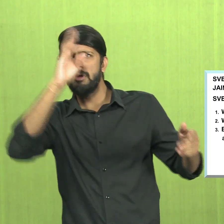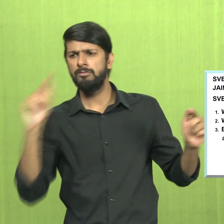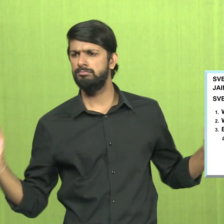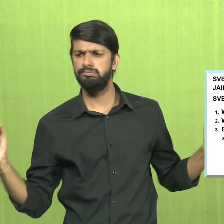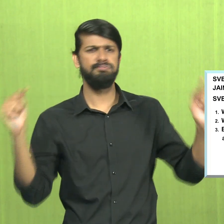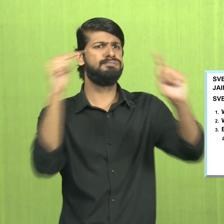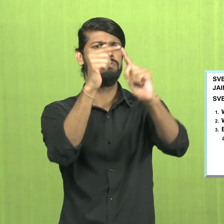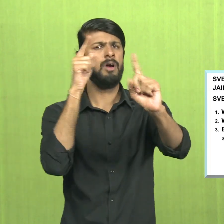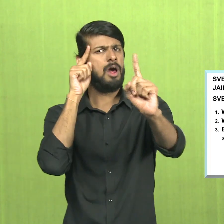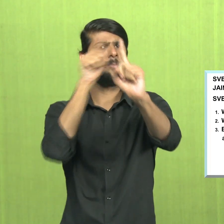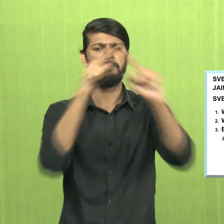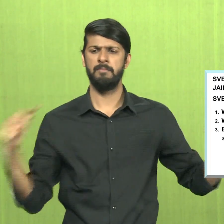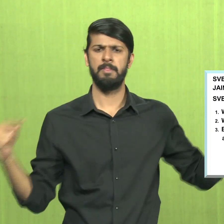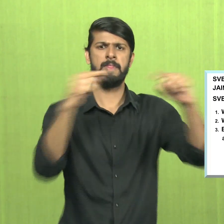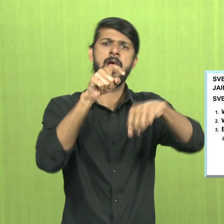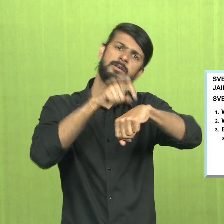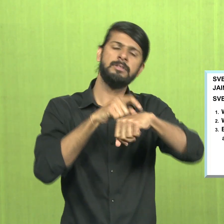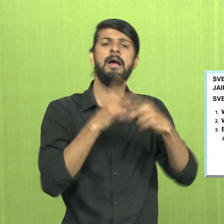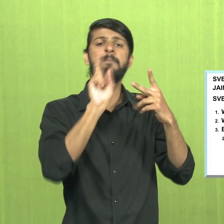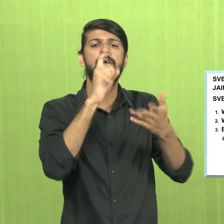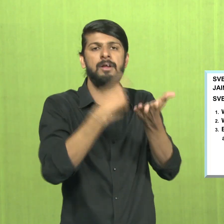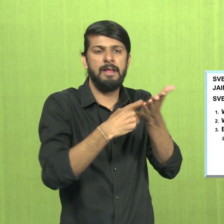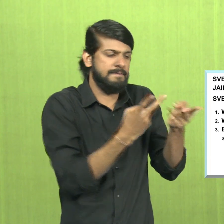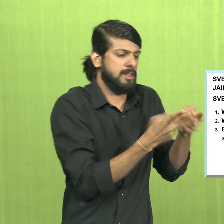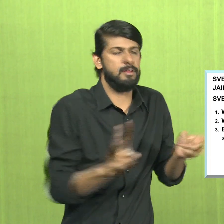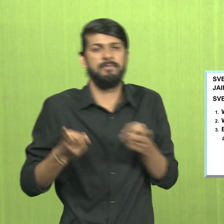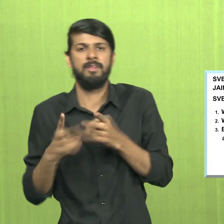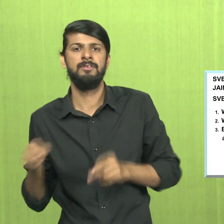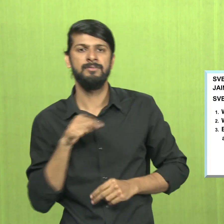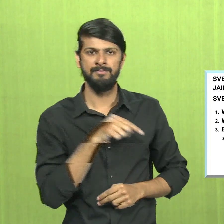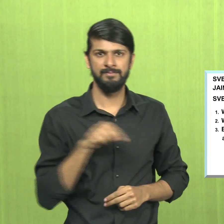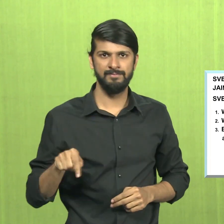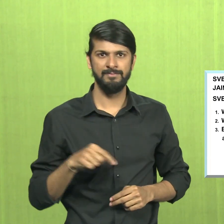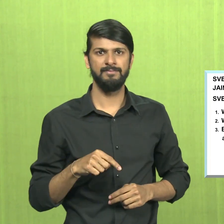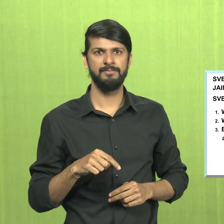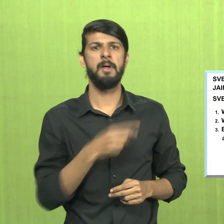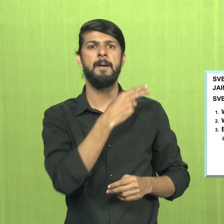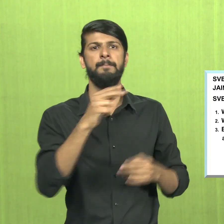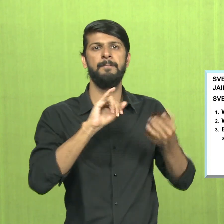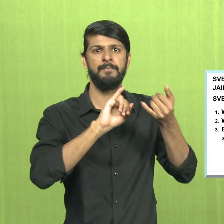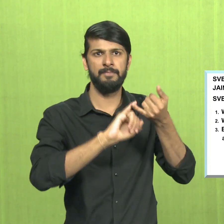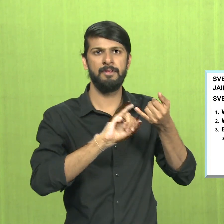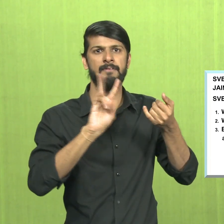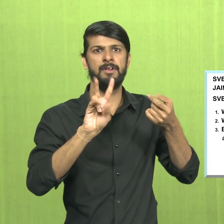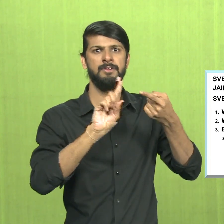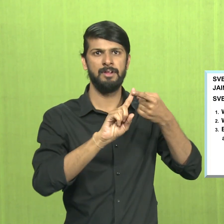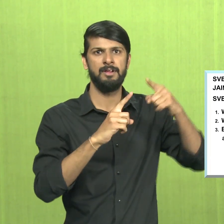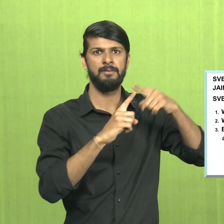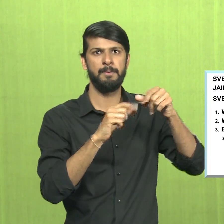विपत इस डिफरेंट बट थिस उस पार्ट खोल और